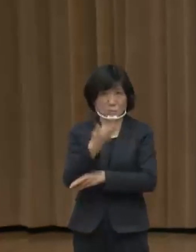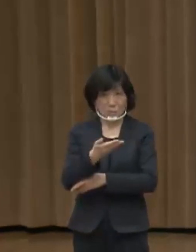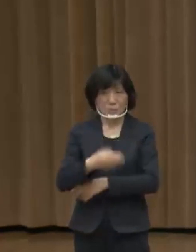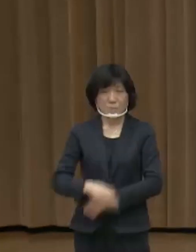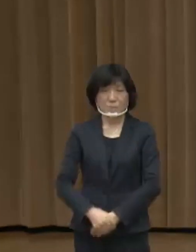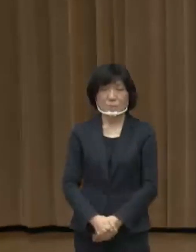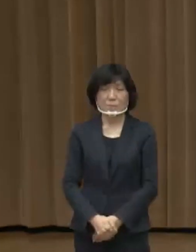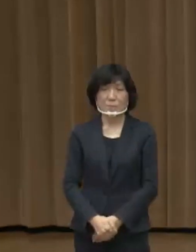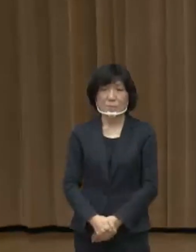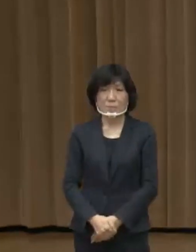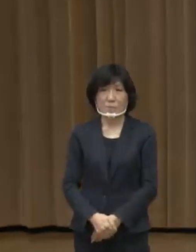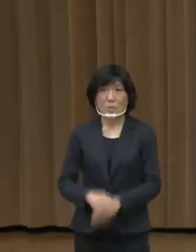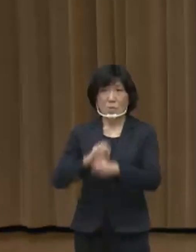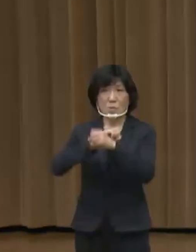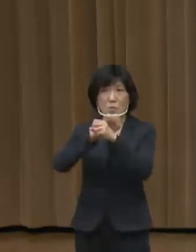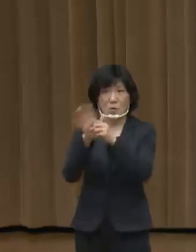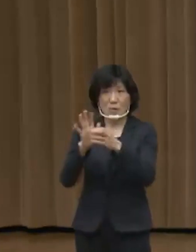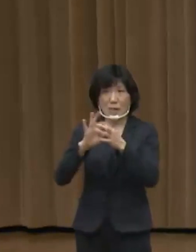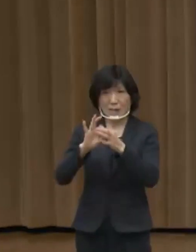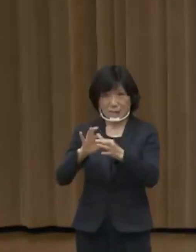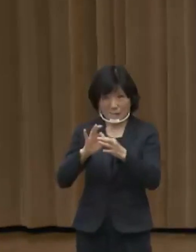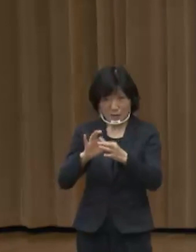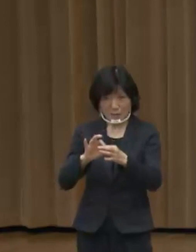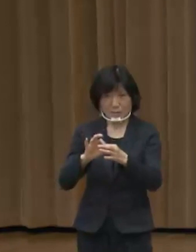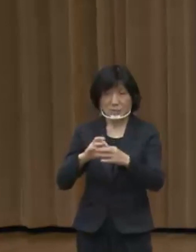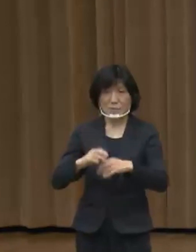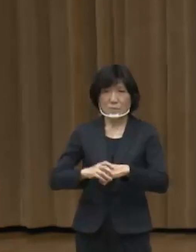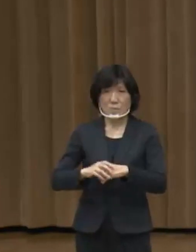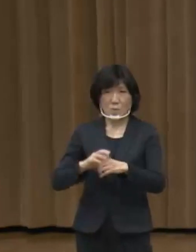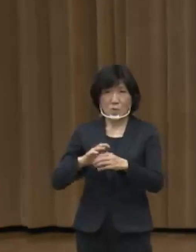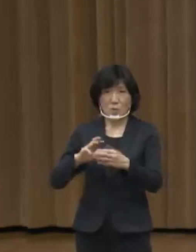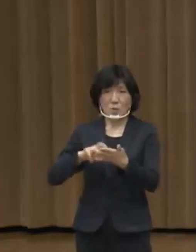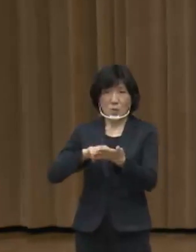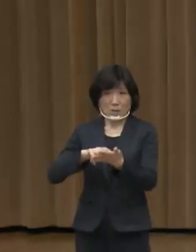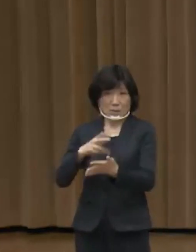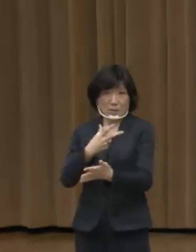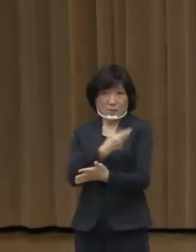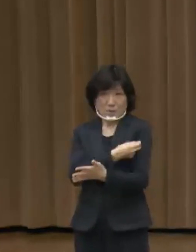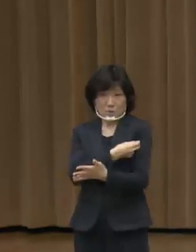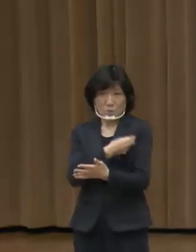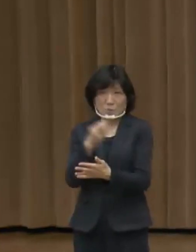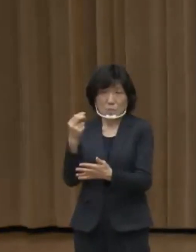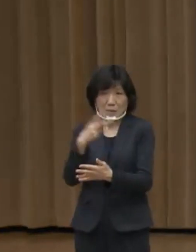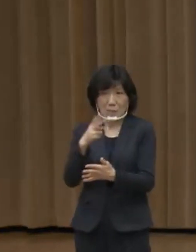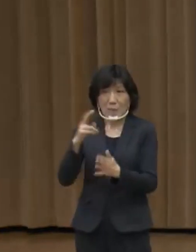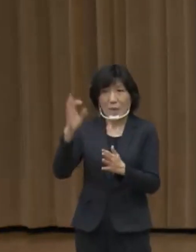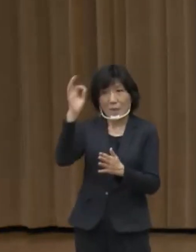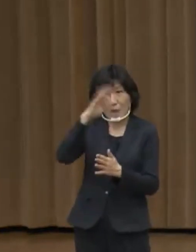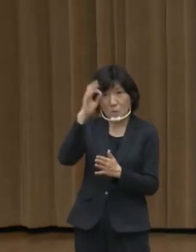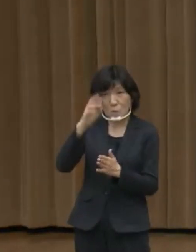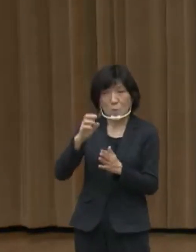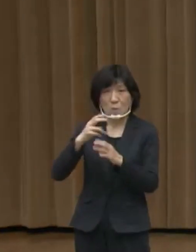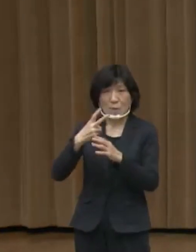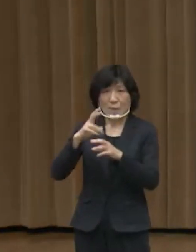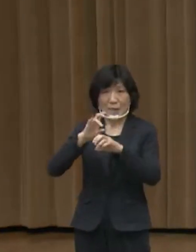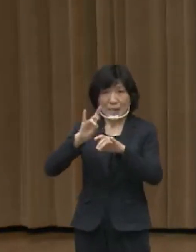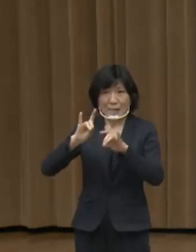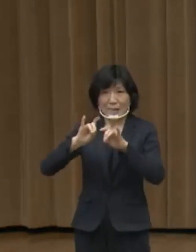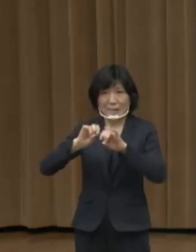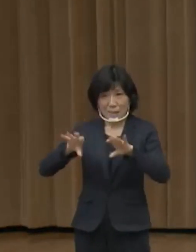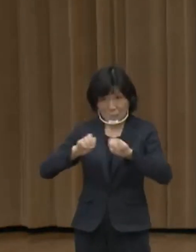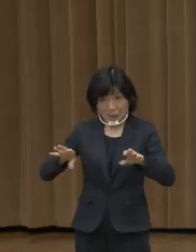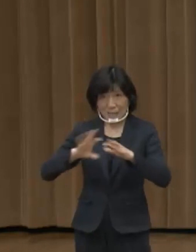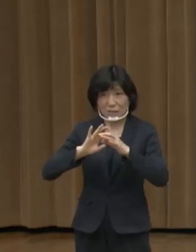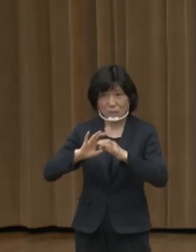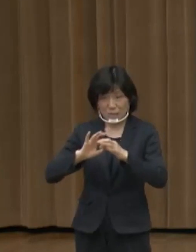。コロナ関連なんですけれども、ワクチンの追加接種であったり、あと観光応援キャンペーンのご説明がありましたが、